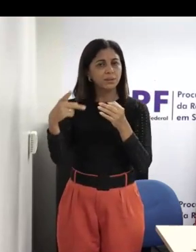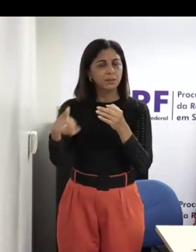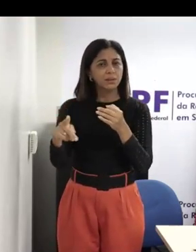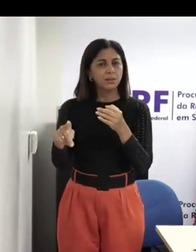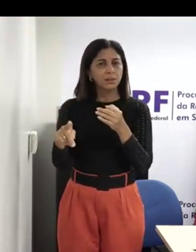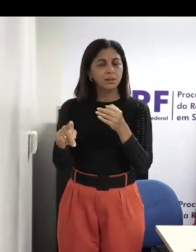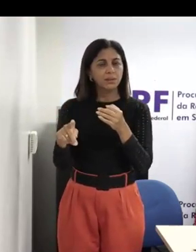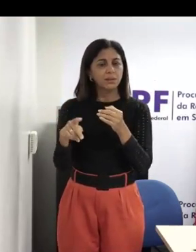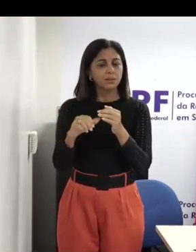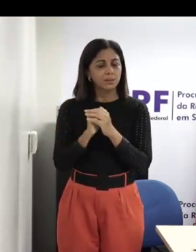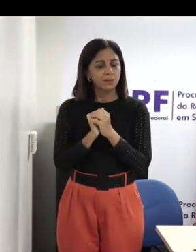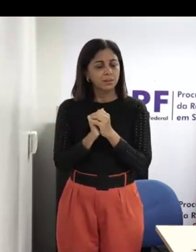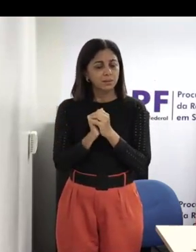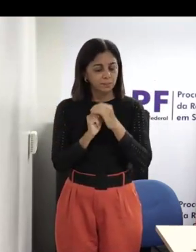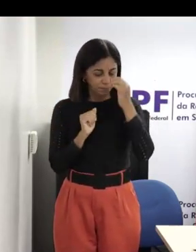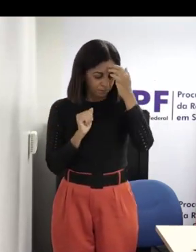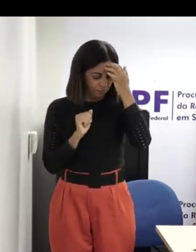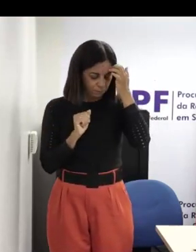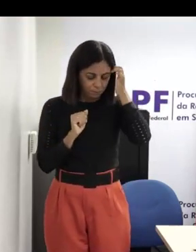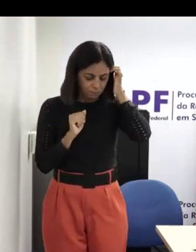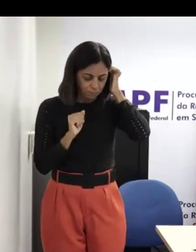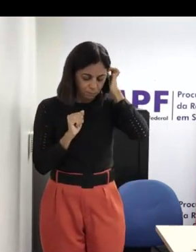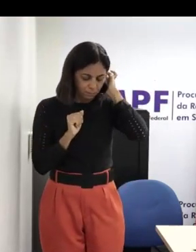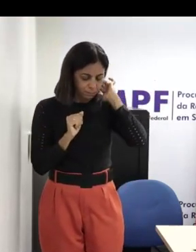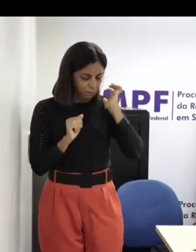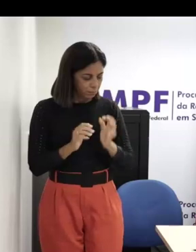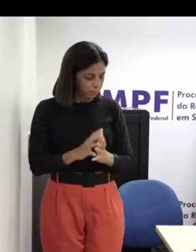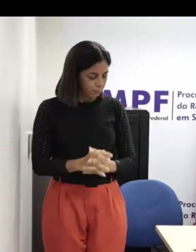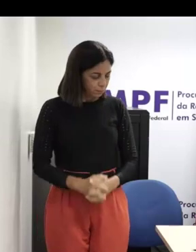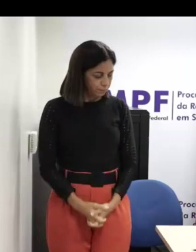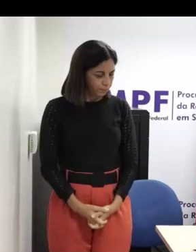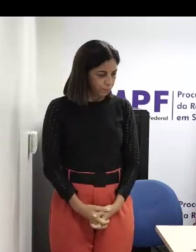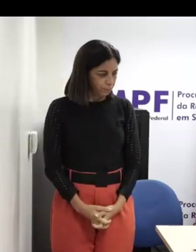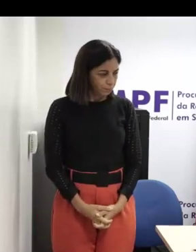do STJ da apresentação da ata